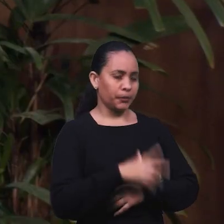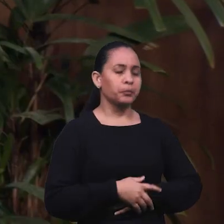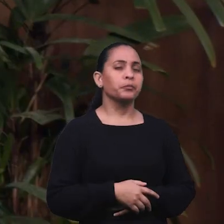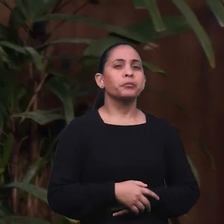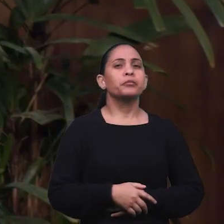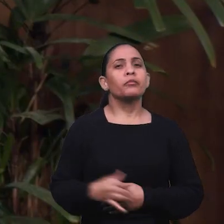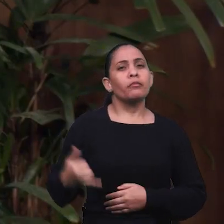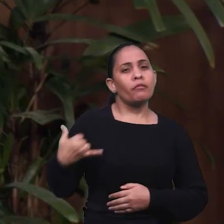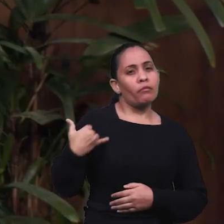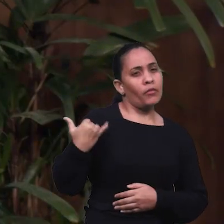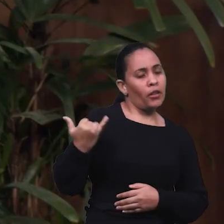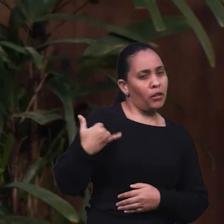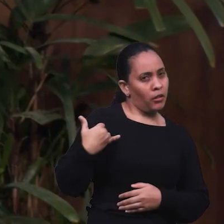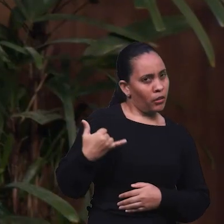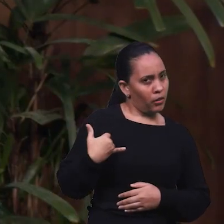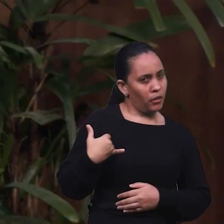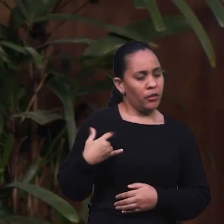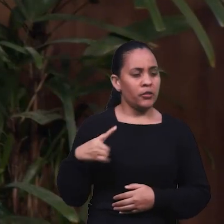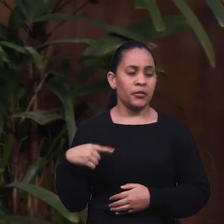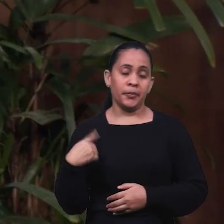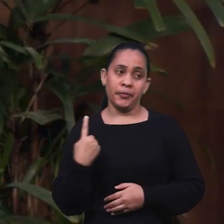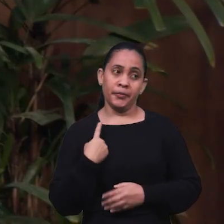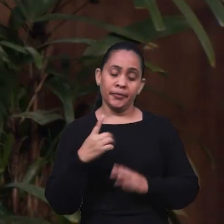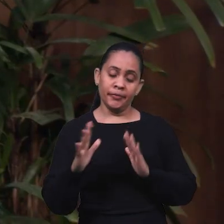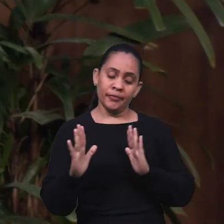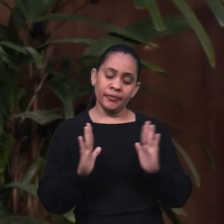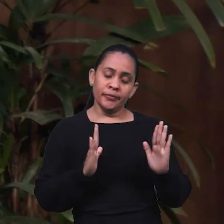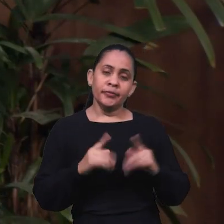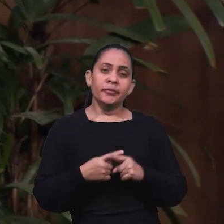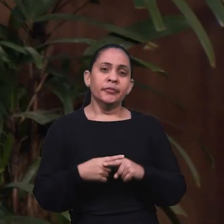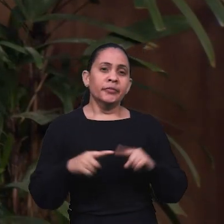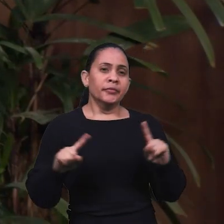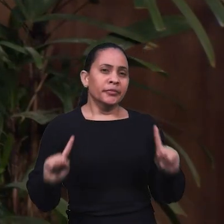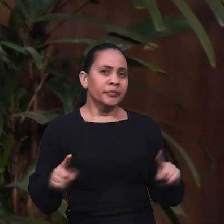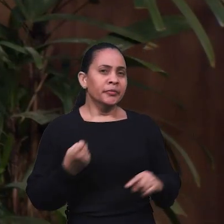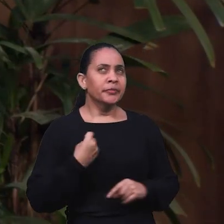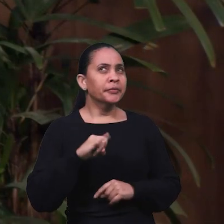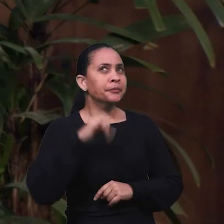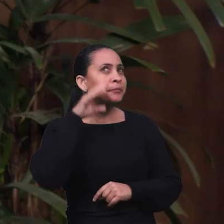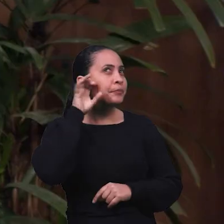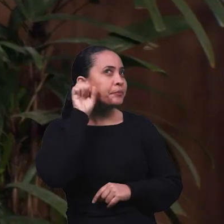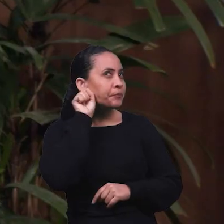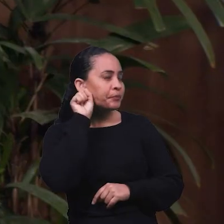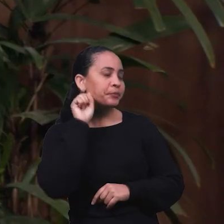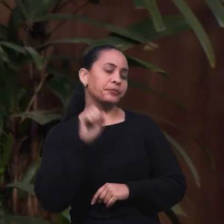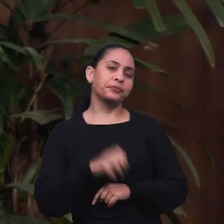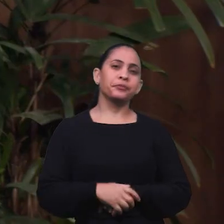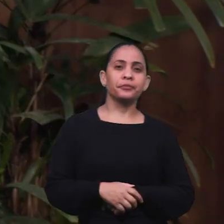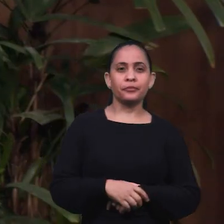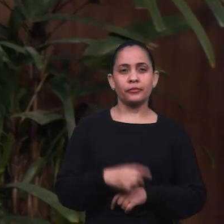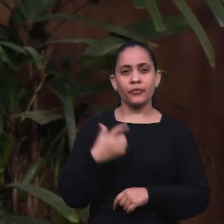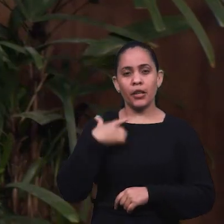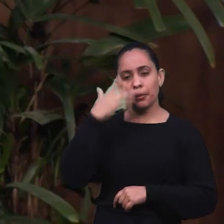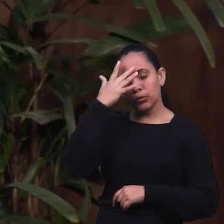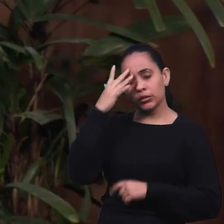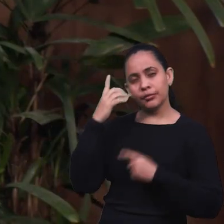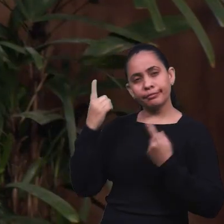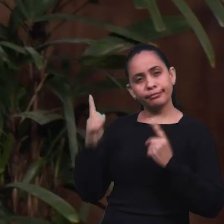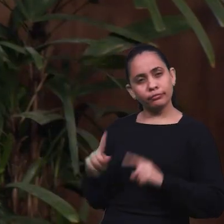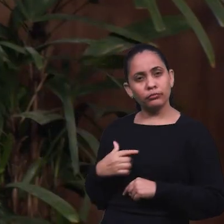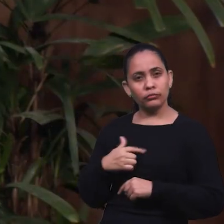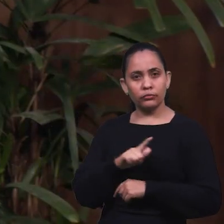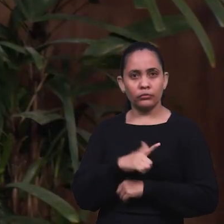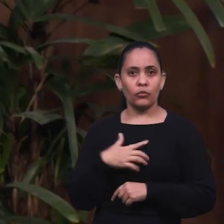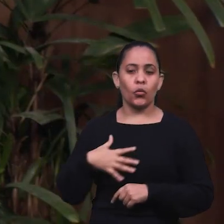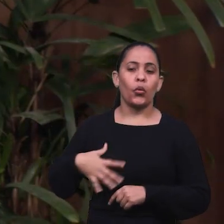previdência por idade ainda, a gente vai entrar Aham. sobre o tempo, mas se eu sou ouvinte, ou eu sou uma pessoa sem